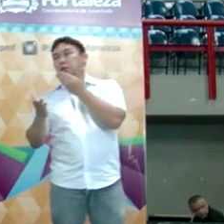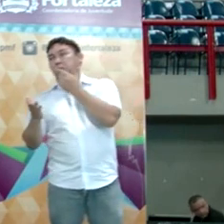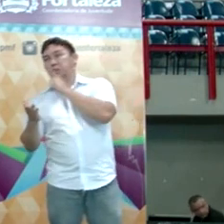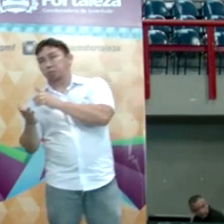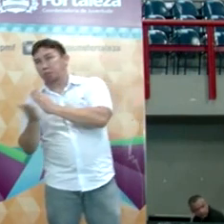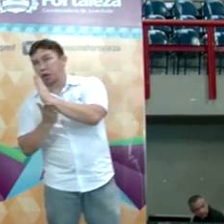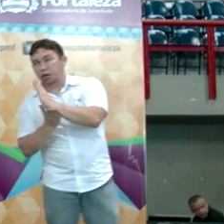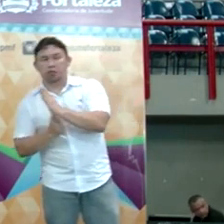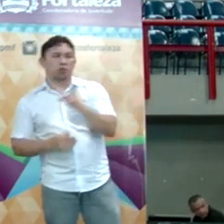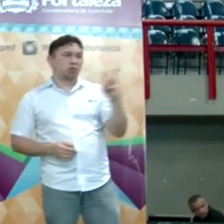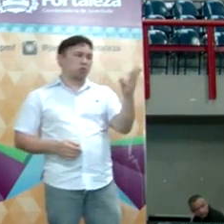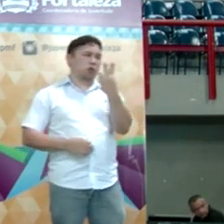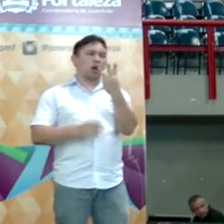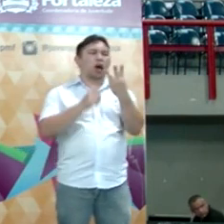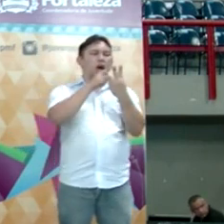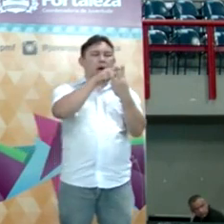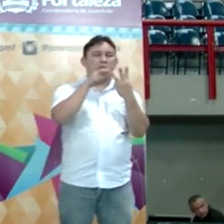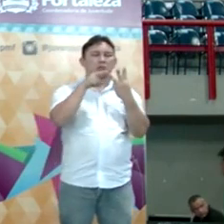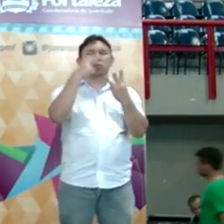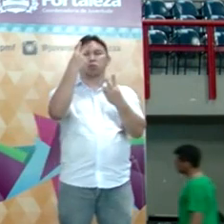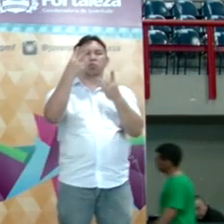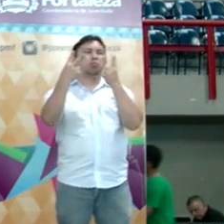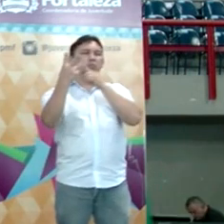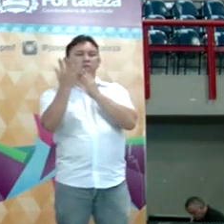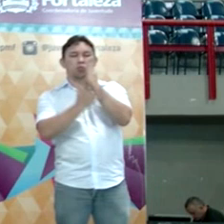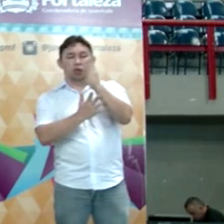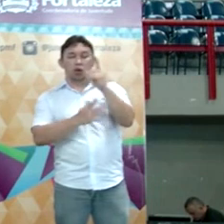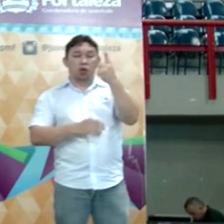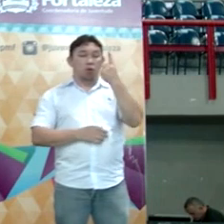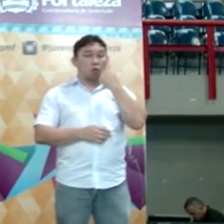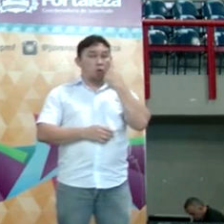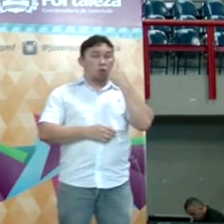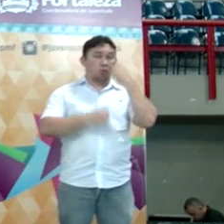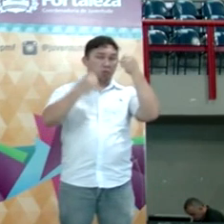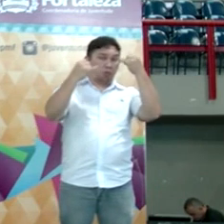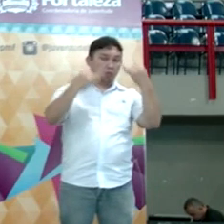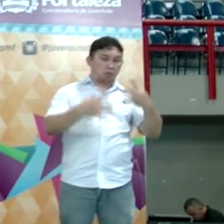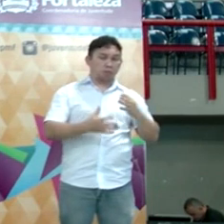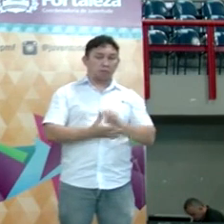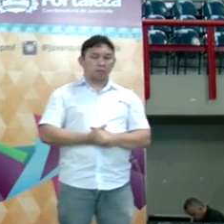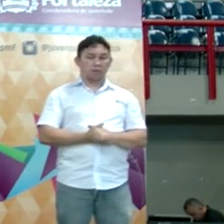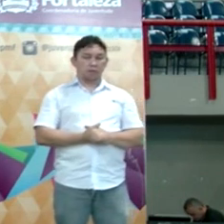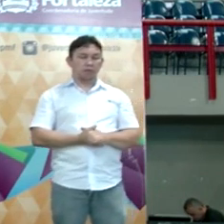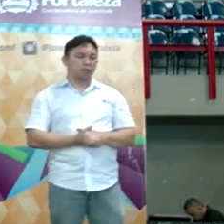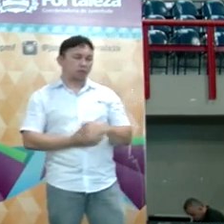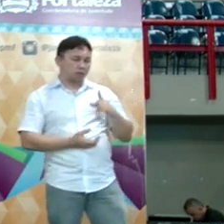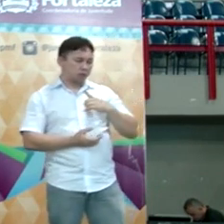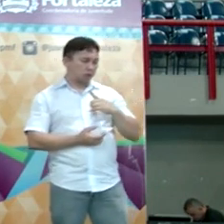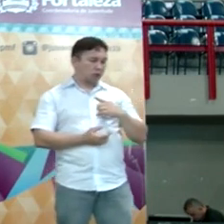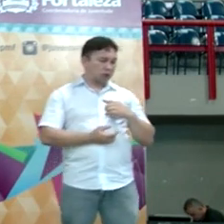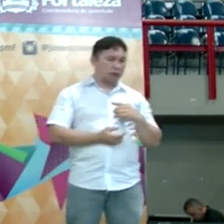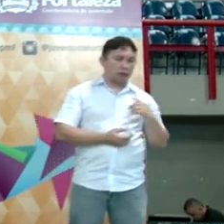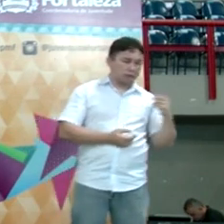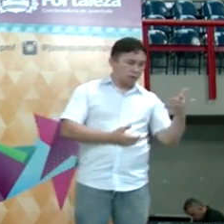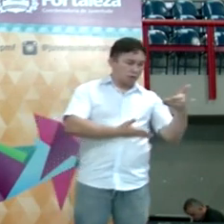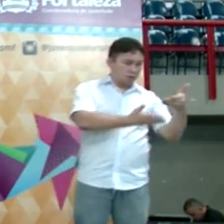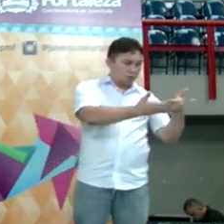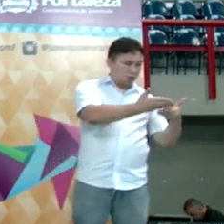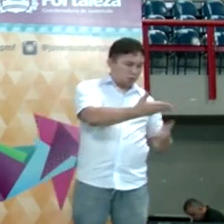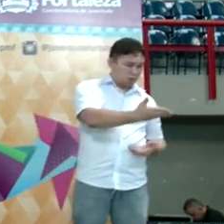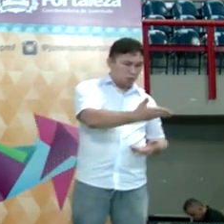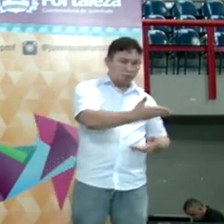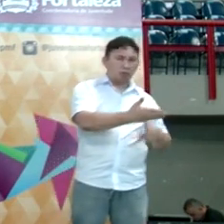fizessem? Eu queria que para essa questão, vocês fizessem a seguinte observação. Arranja um cantinho e escreve assim, ó.